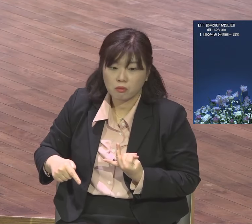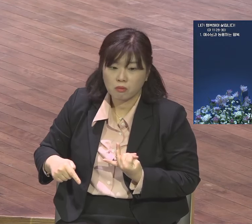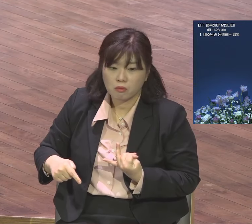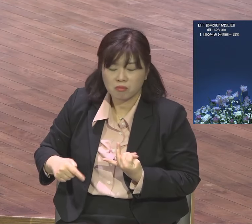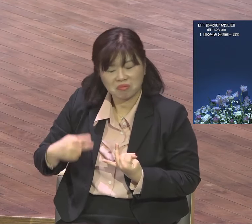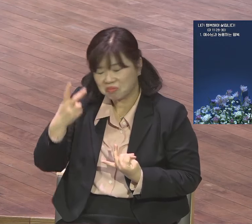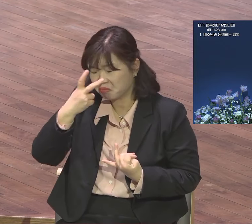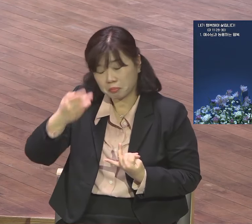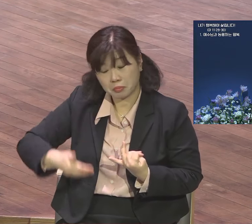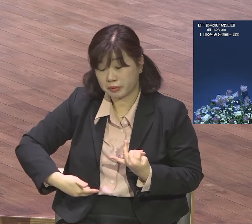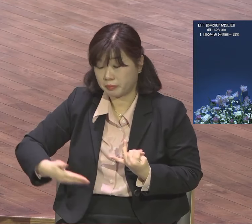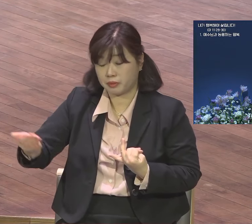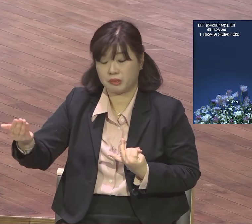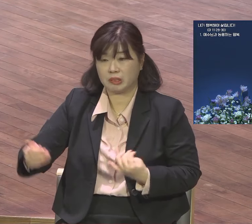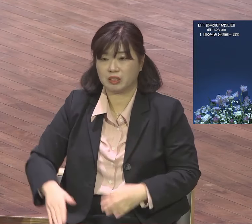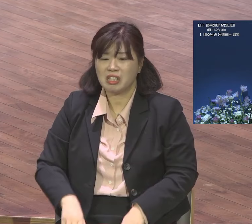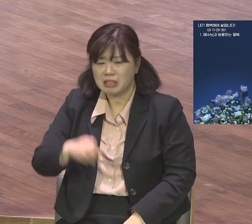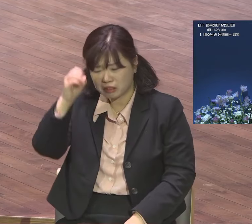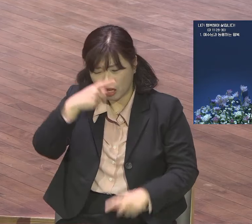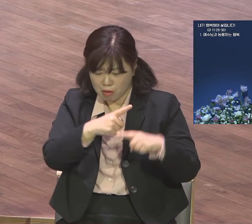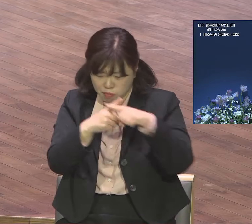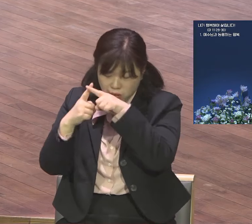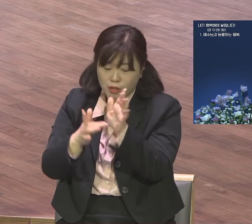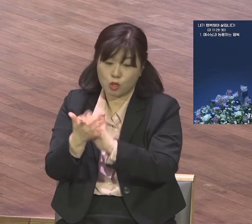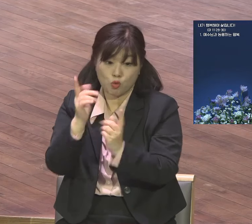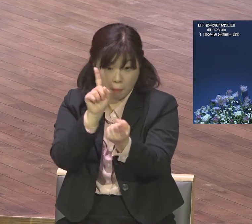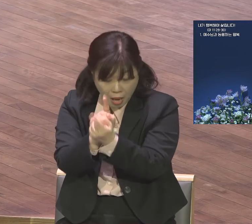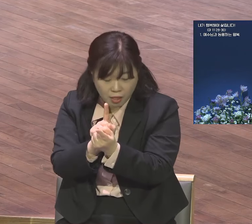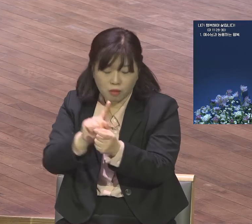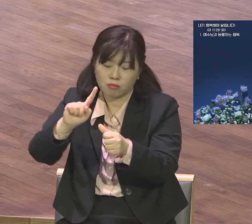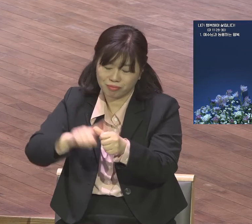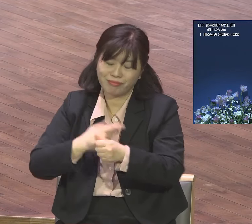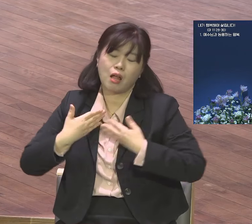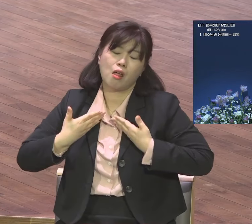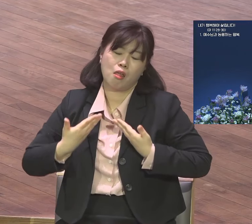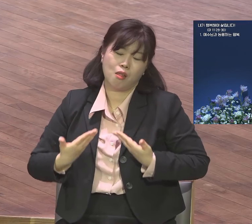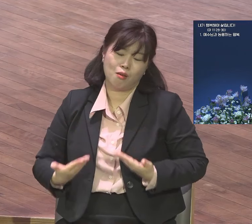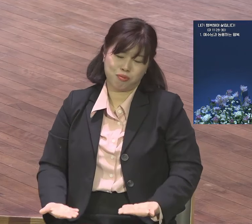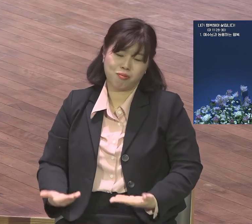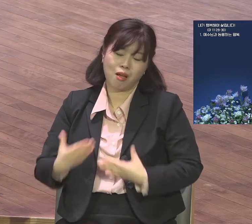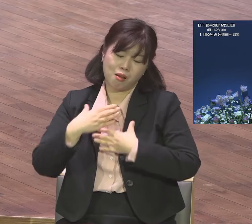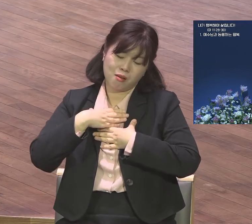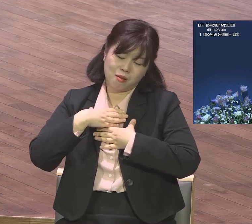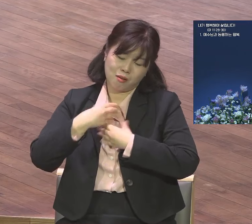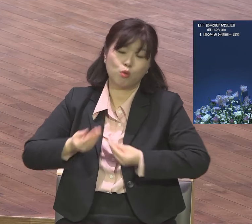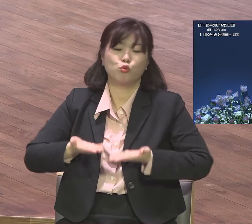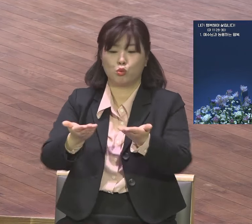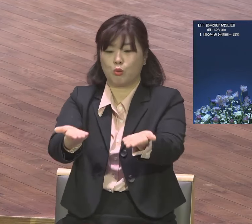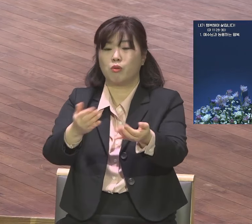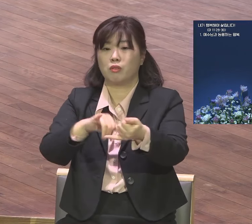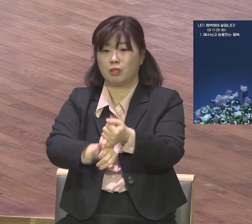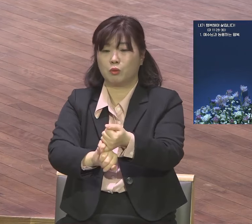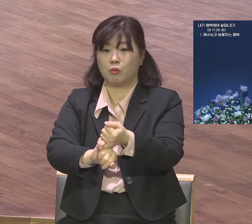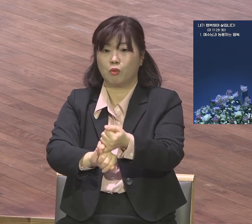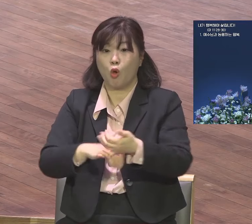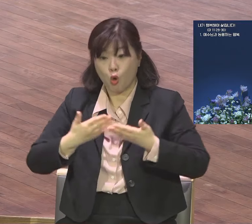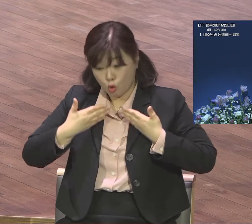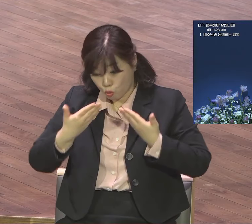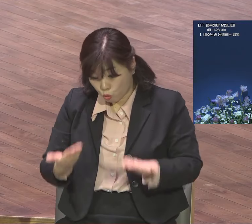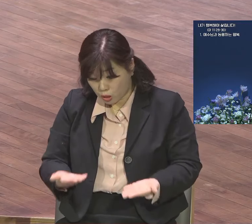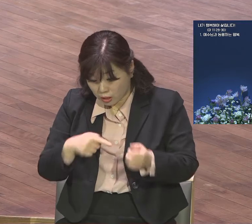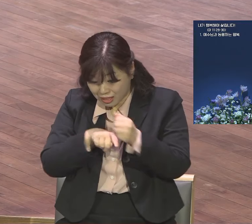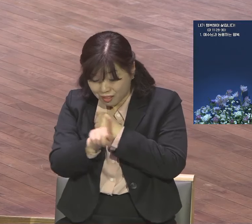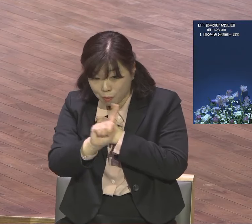그러면 예수님께서 쉬게 하신다는 겁니다. 여기서 쉬게 하신다는 것은 새롭게 한다,